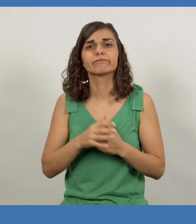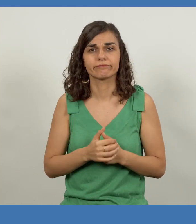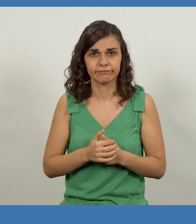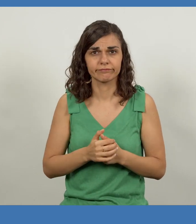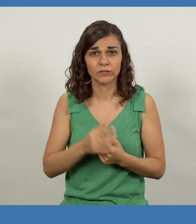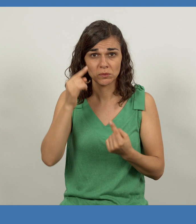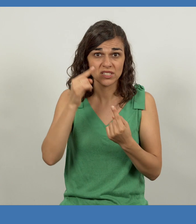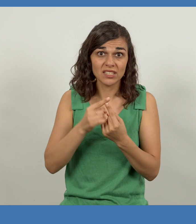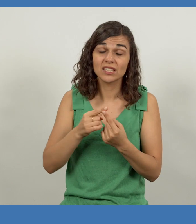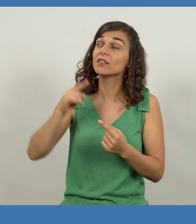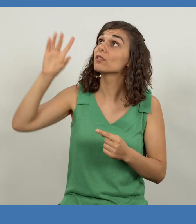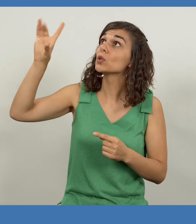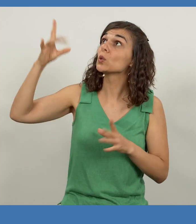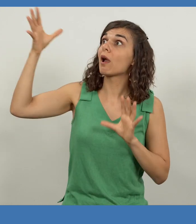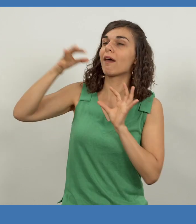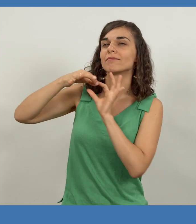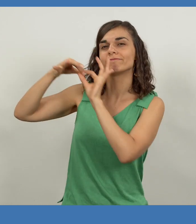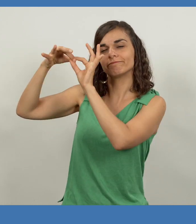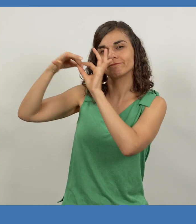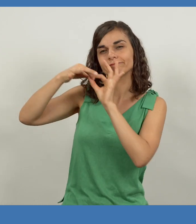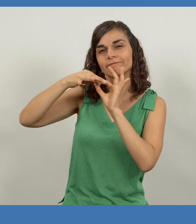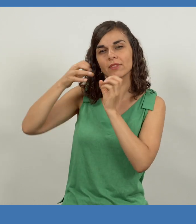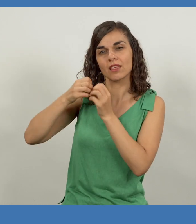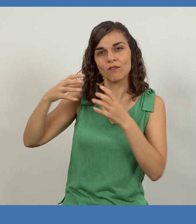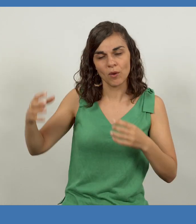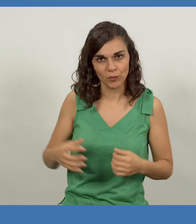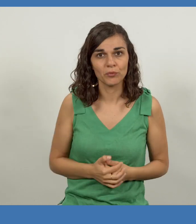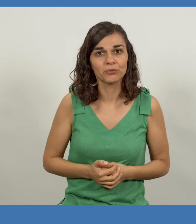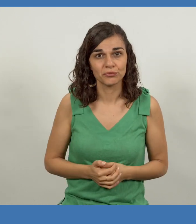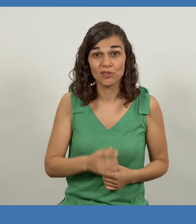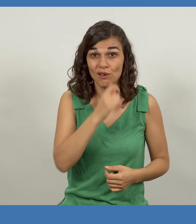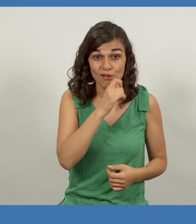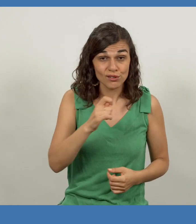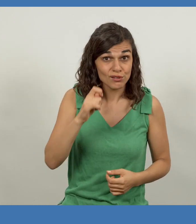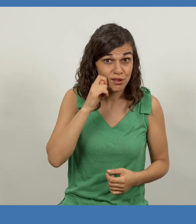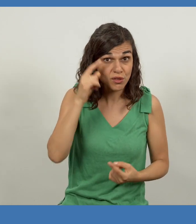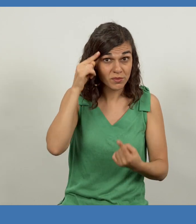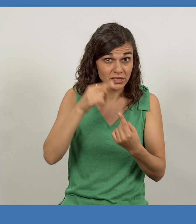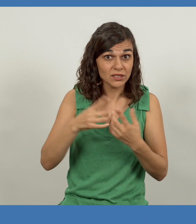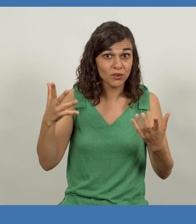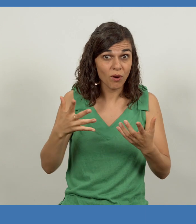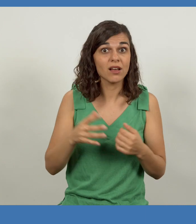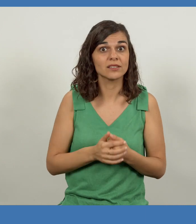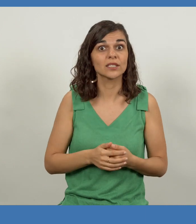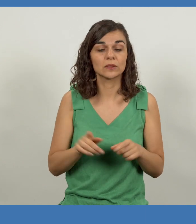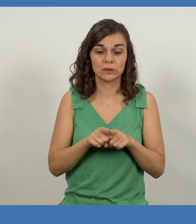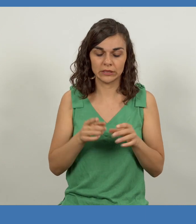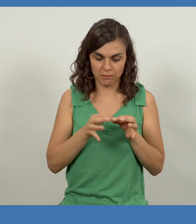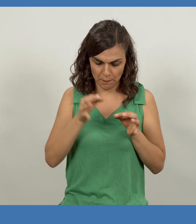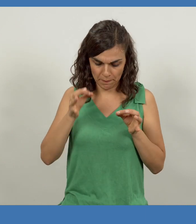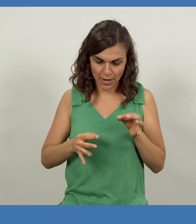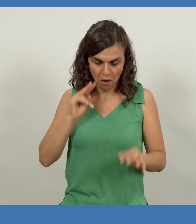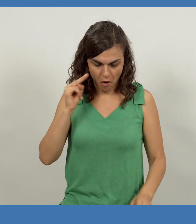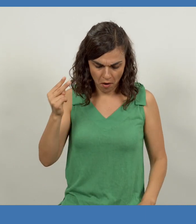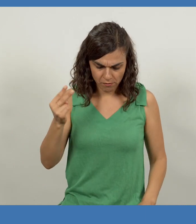notre relation avec lui. Le jeûne est donc un outil pour nous-mêmes en premier lieu. C'est un temps de bilan, de remise